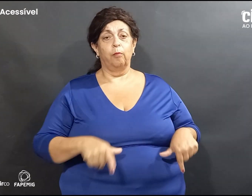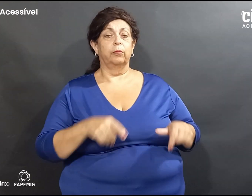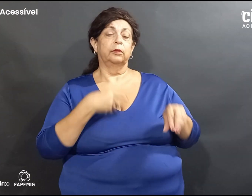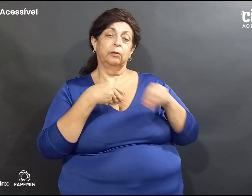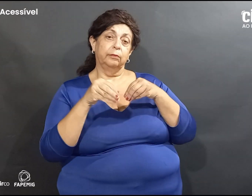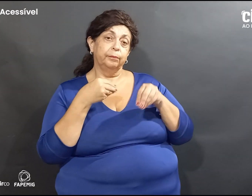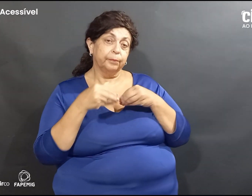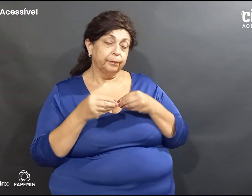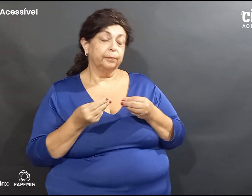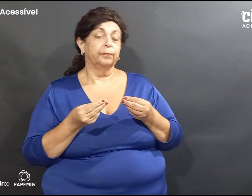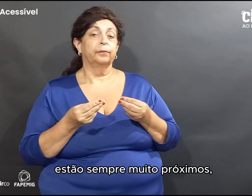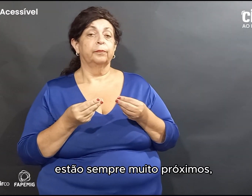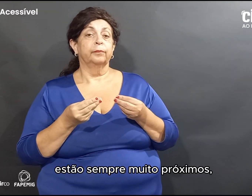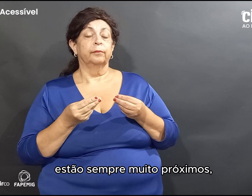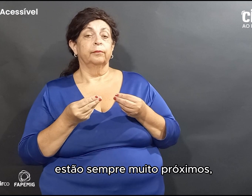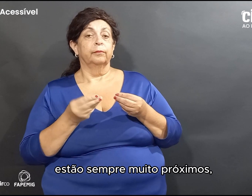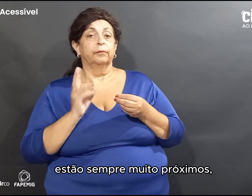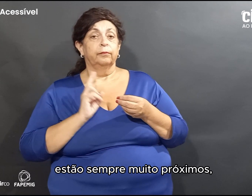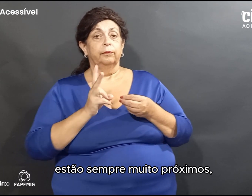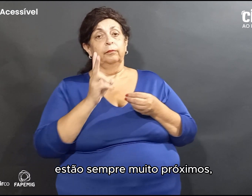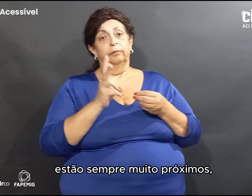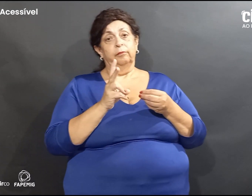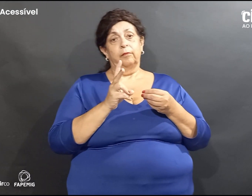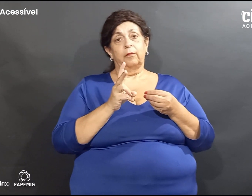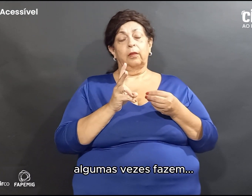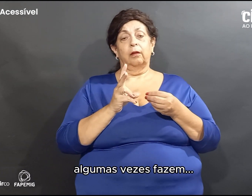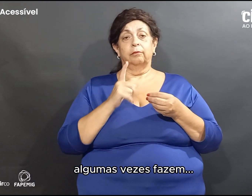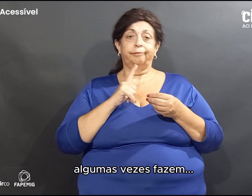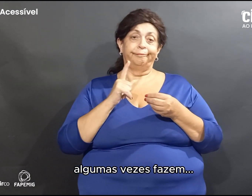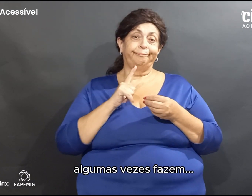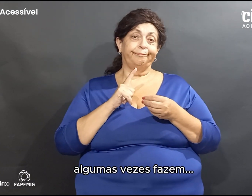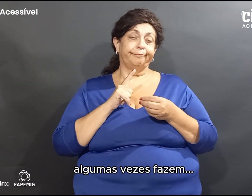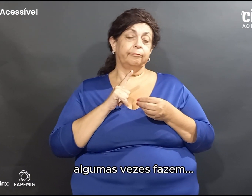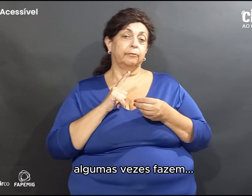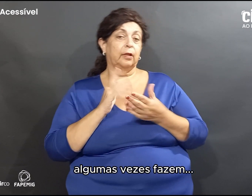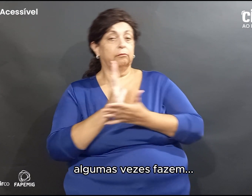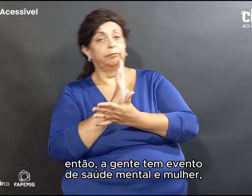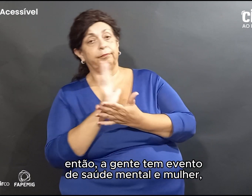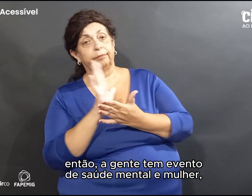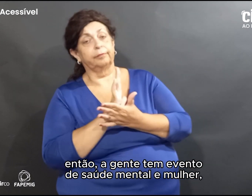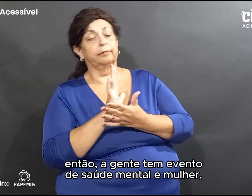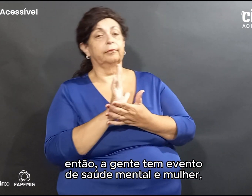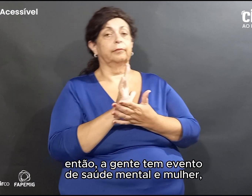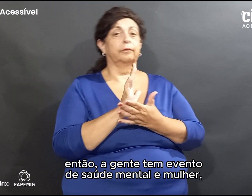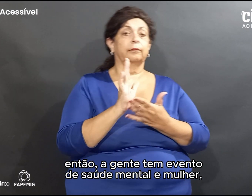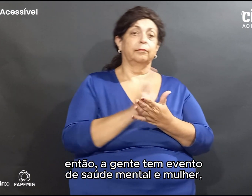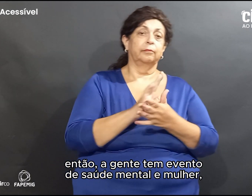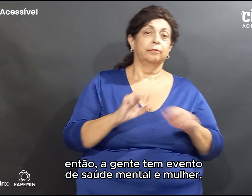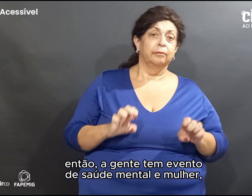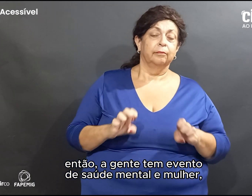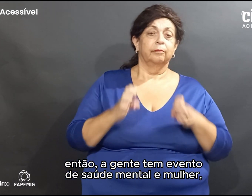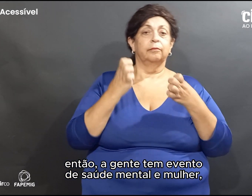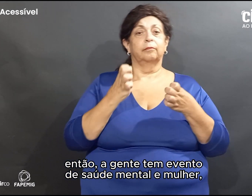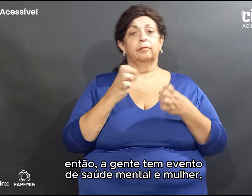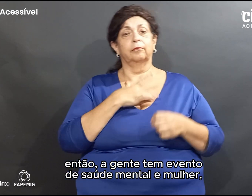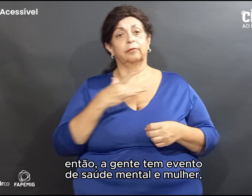movimentos, eles estão sempre muito próximos. Algumas vezes fazem, né, então a gente tem evento de saúde mental e